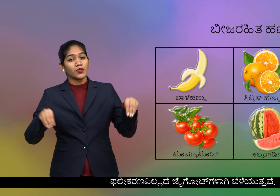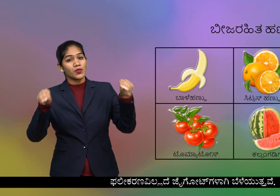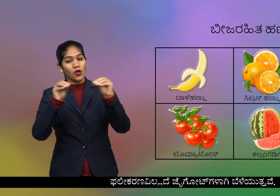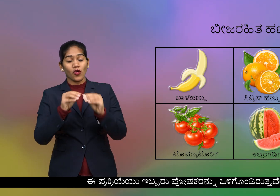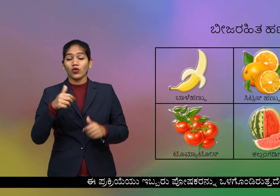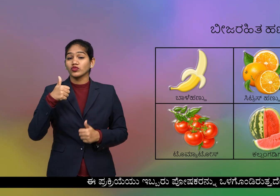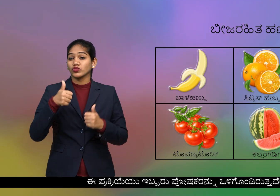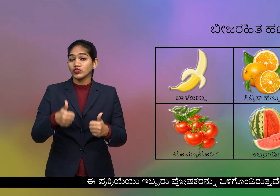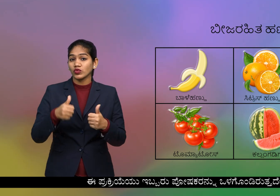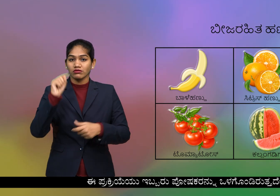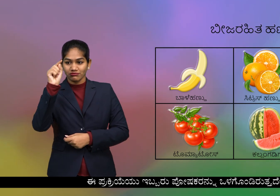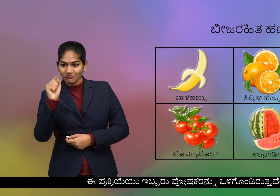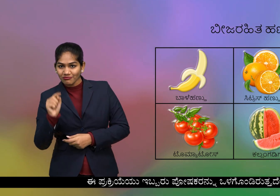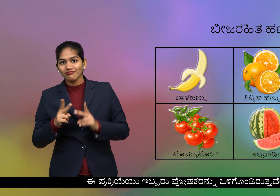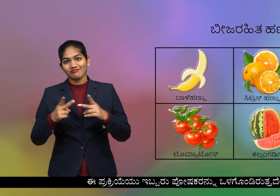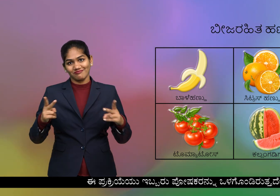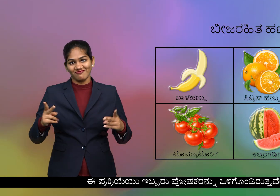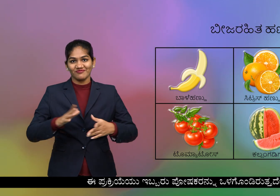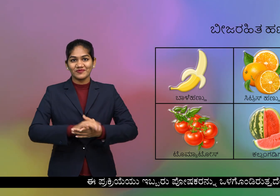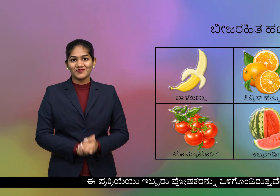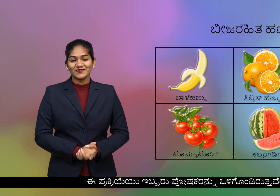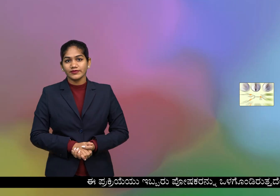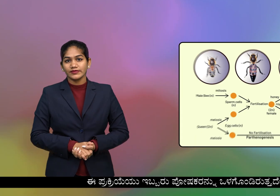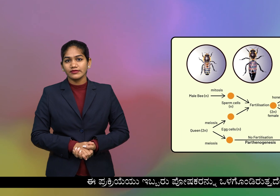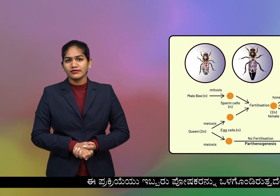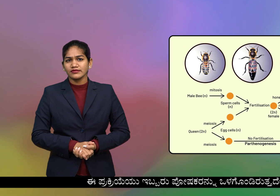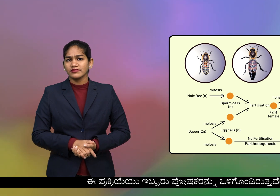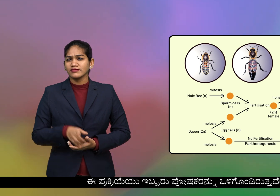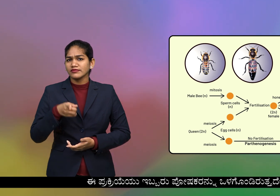ಬೆಳೆಯುತ್ತವೆ. ಈ ಪ್ರಕ್ರಿಯೆಯು ಇಬ್ಬರೂ ಪೋಷಕರನ್ನ ಒಳಗೊಂಡಿರುತ್ತದೆಯೇ?